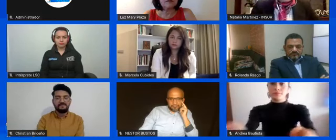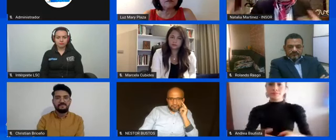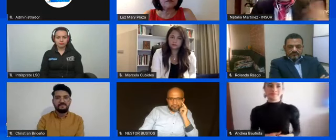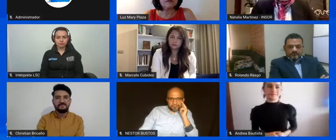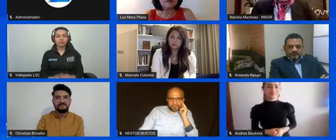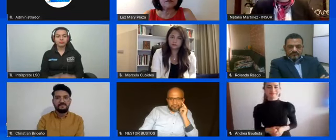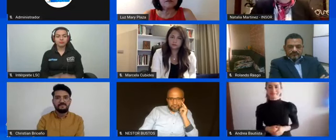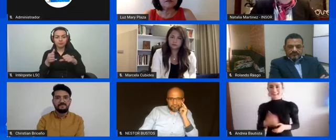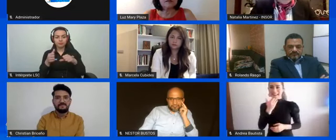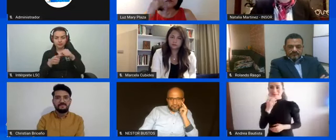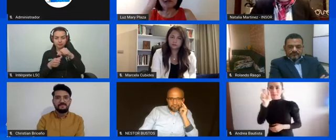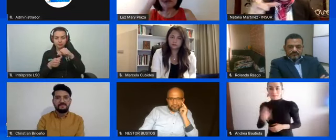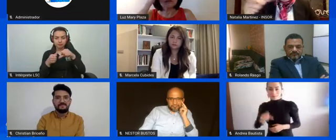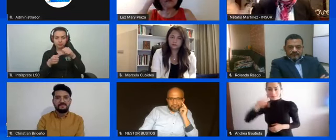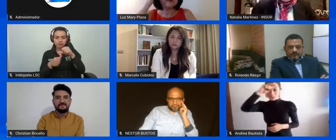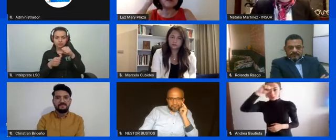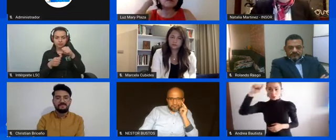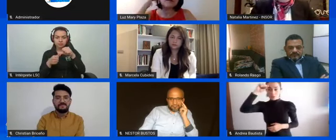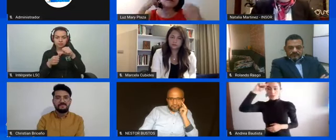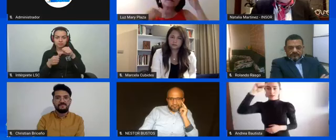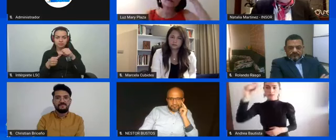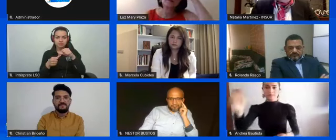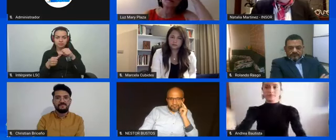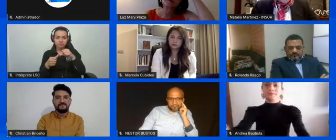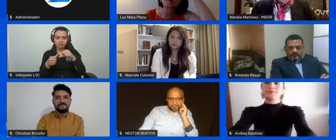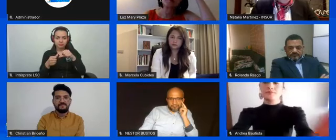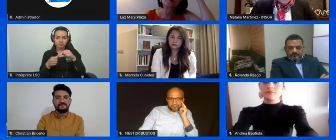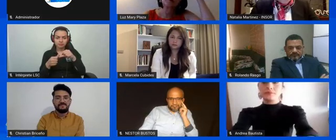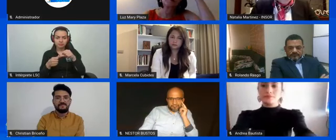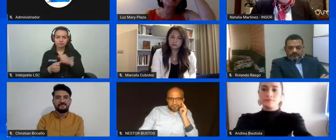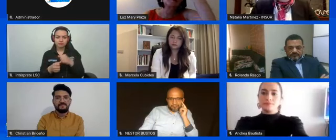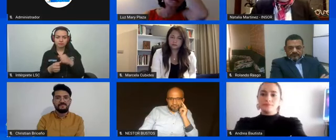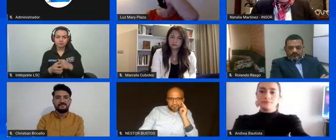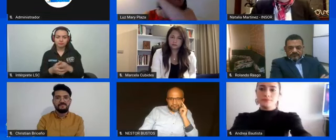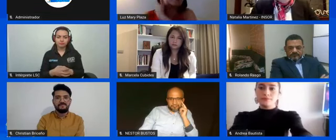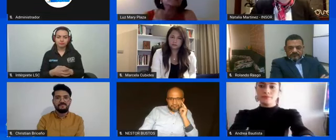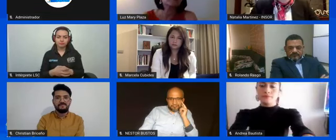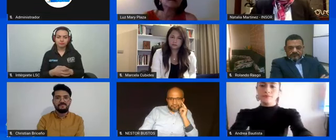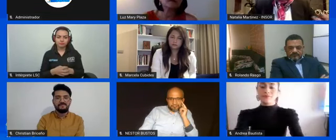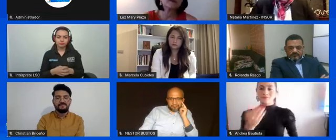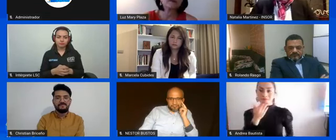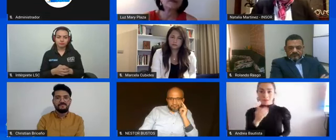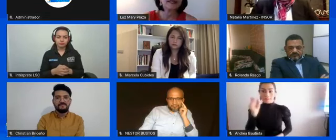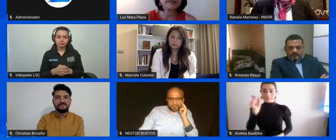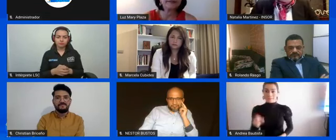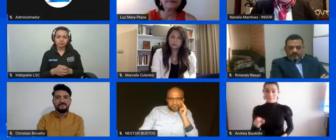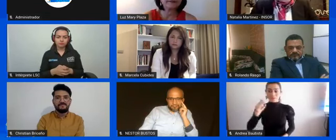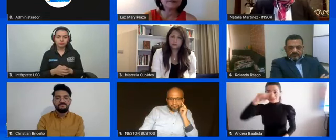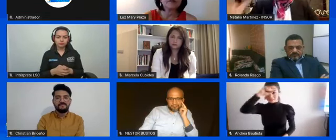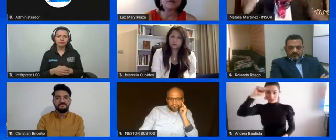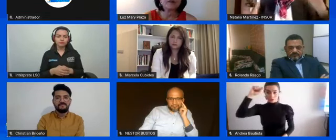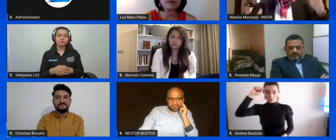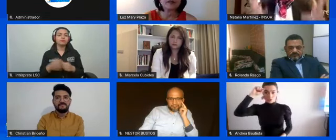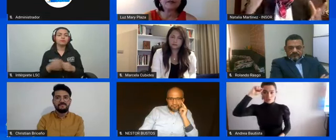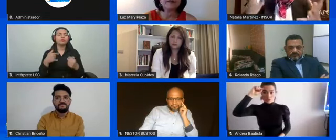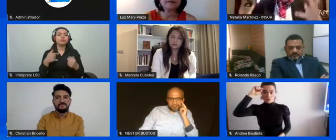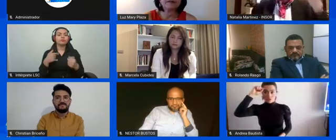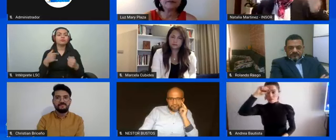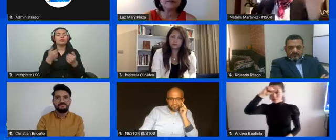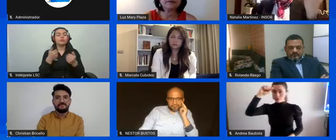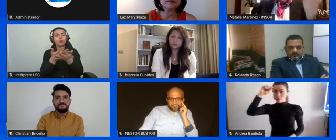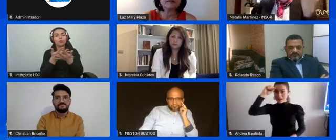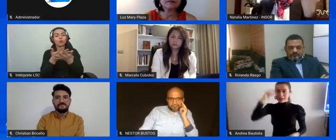estar también atentos a casi que las necesidades humanas que tenían las personas que eran allegadas o cercanas al instituto. Siempre había como